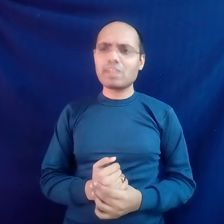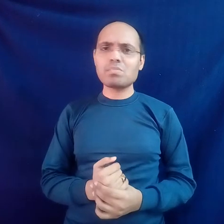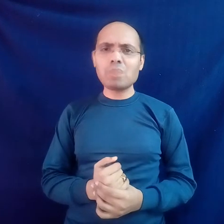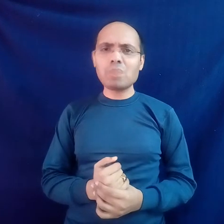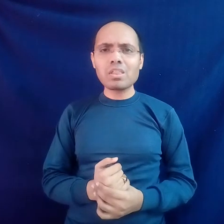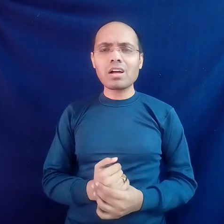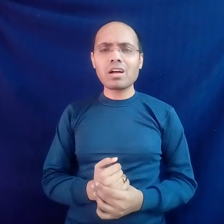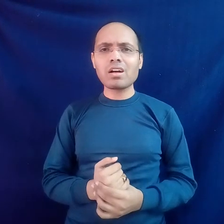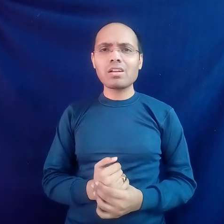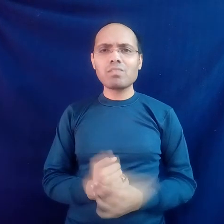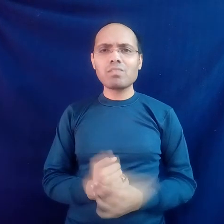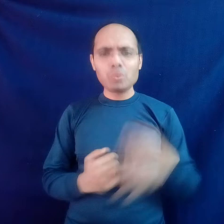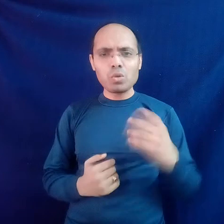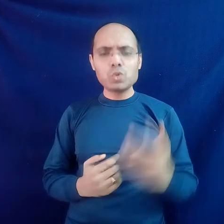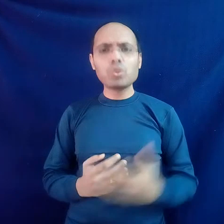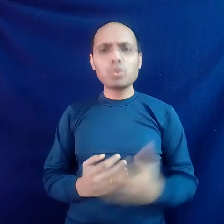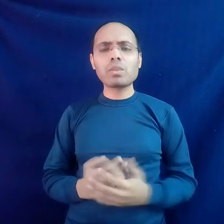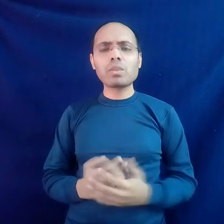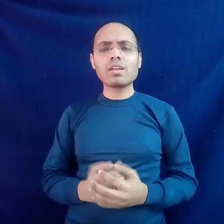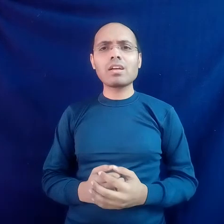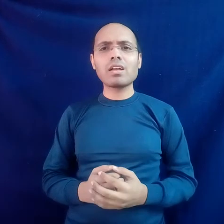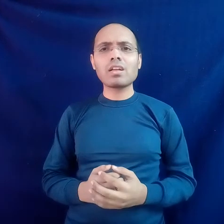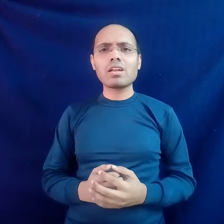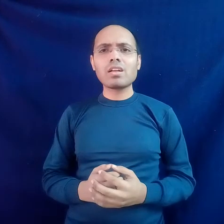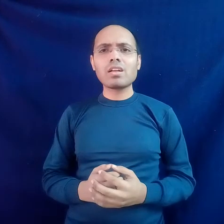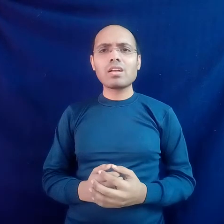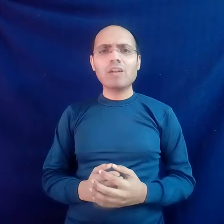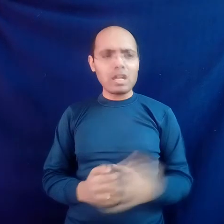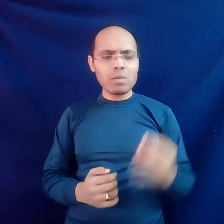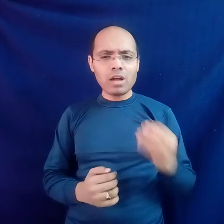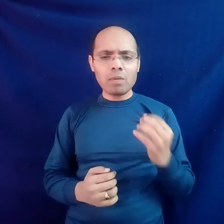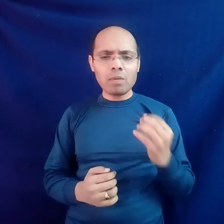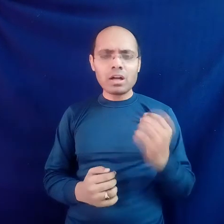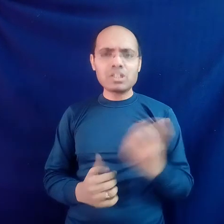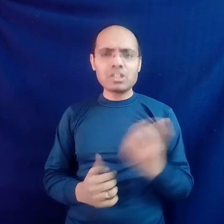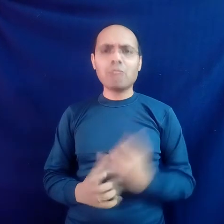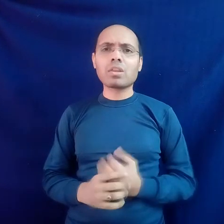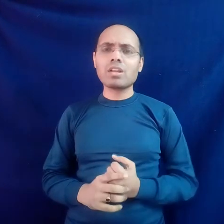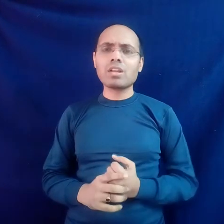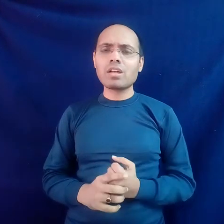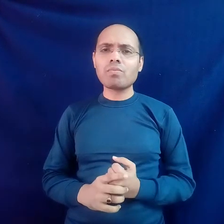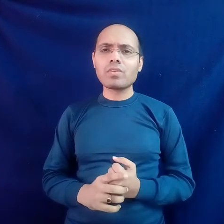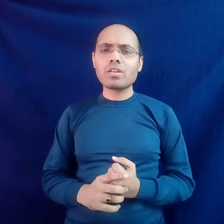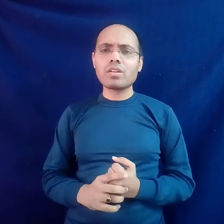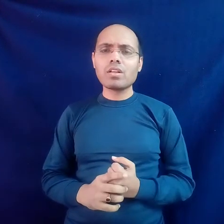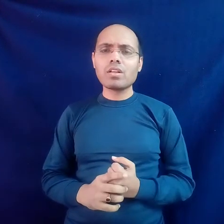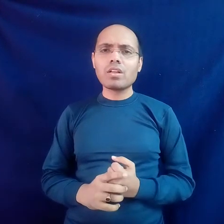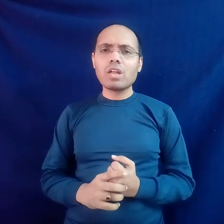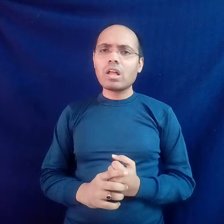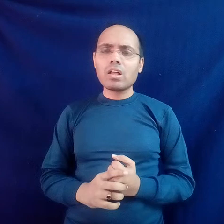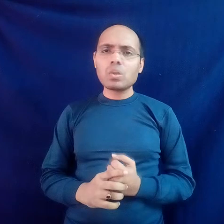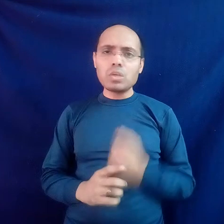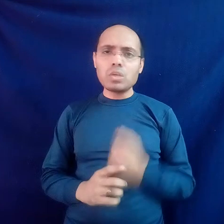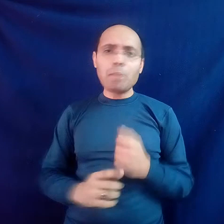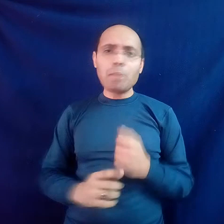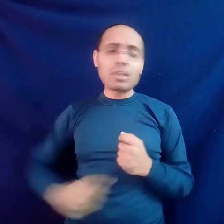बर्गर, पिज्ज़ा, कोई जूस पसंद है खाने में, आम का अचार पसंद है, तो ये पसंद